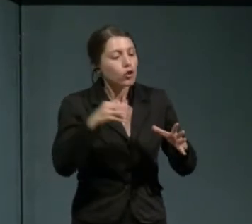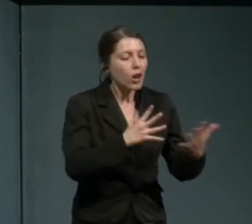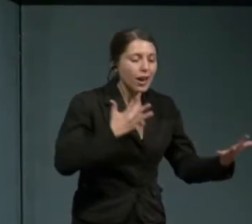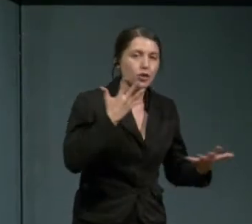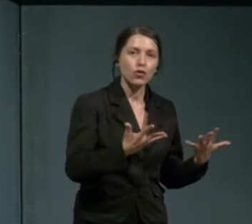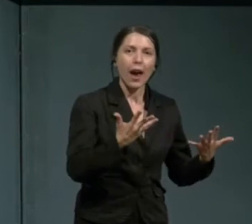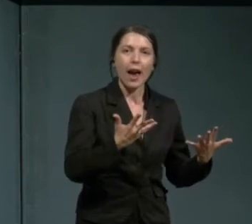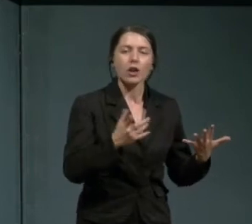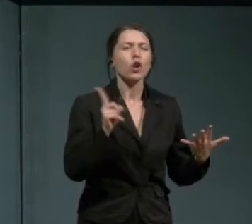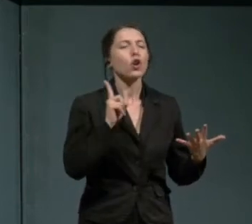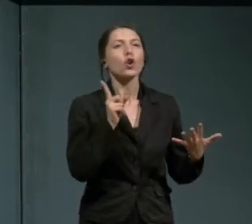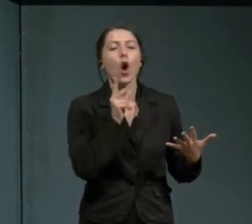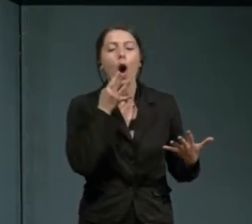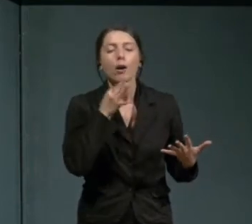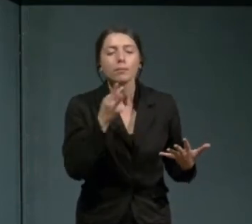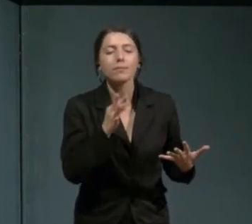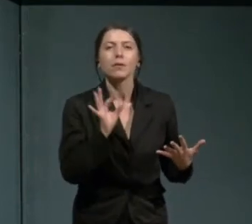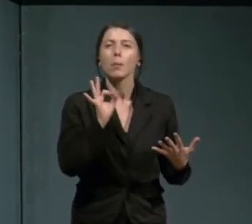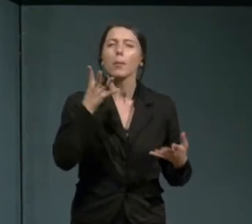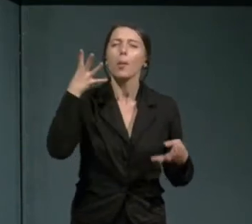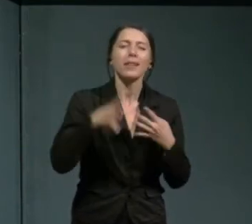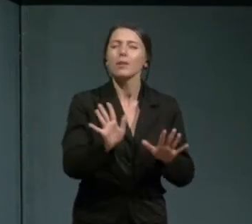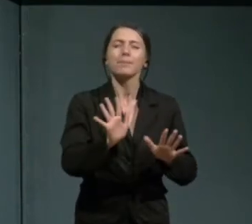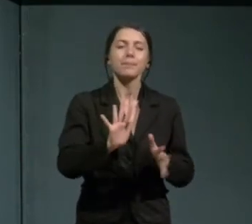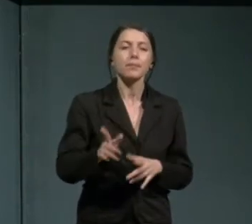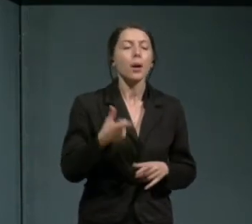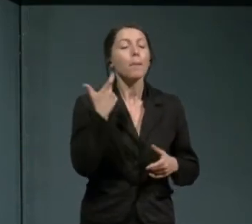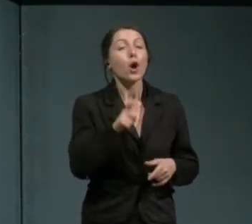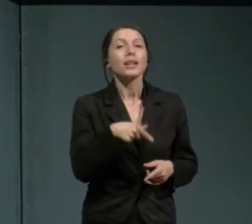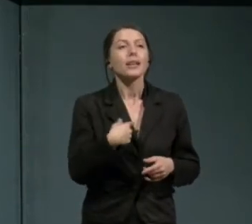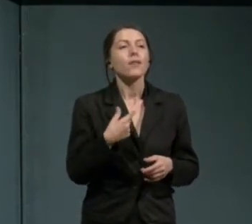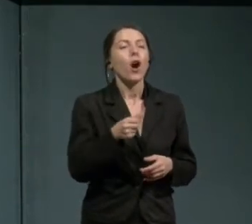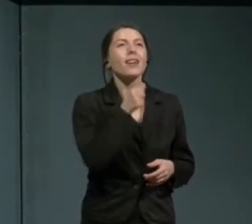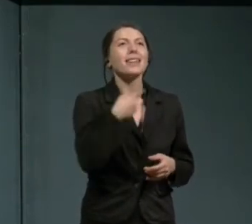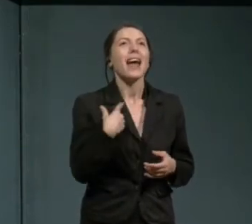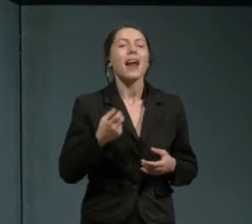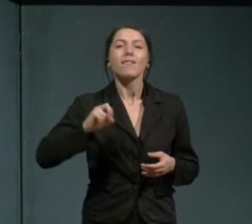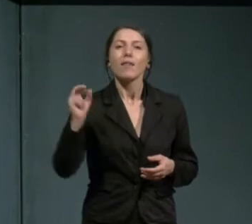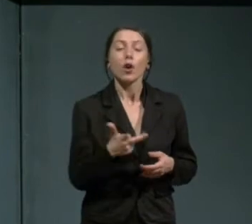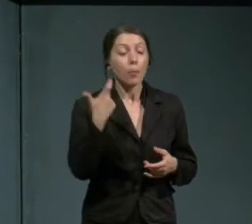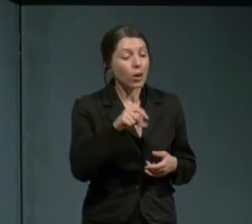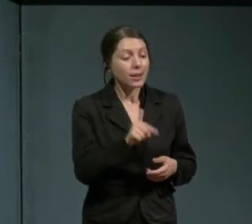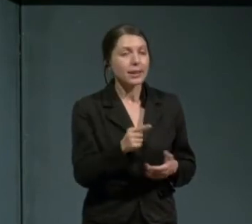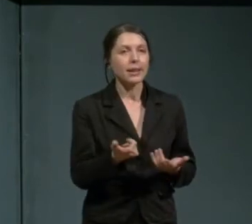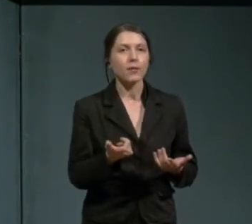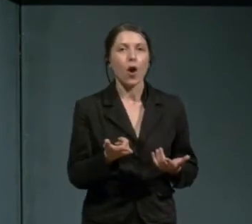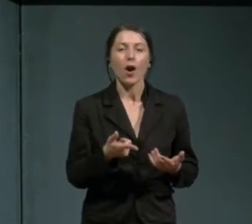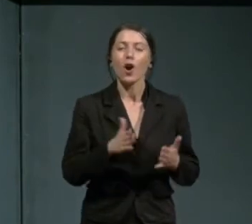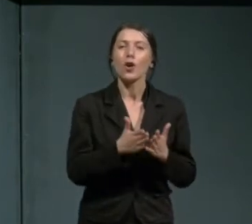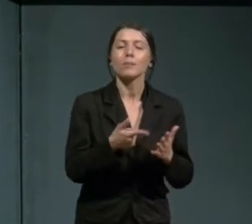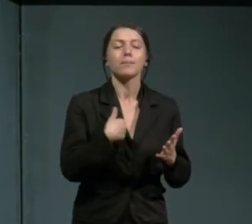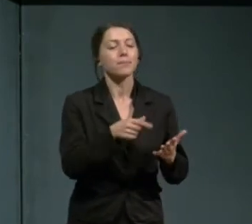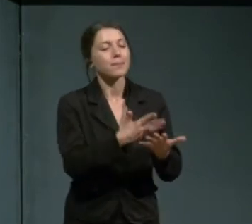in un discorso psicologico anche per trovare velocità perché un romanzo che si basa molto sulle urgenza